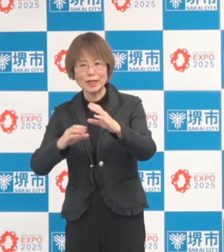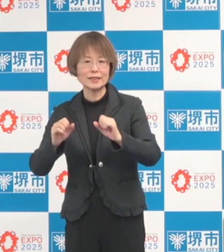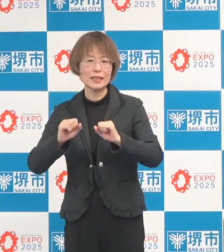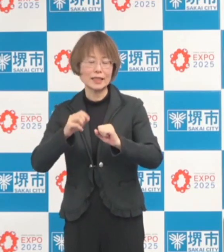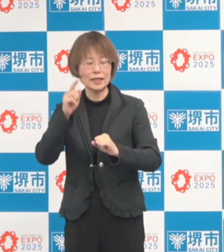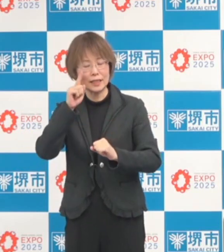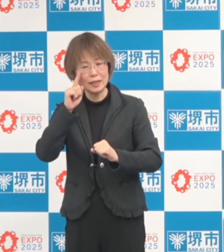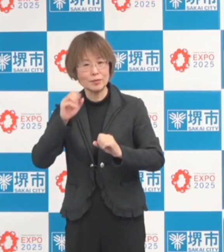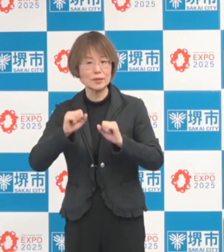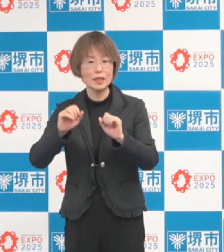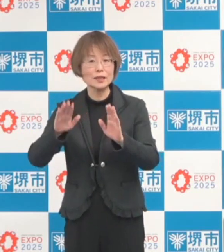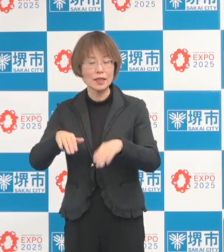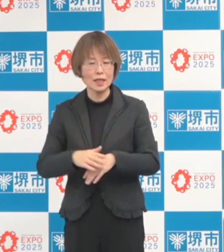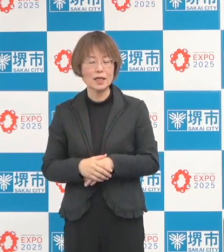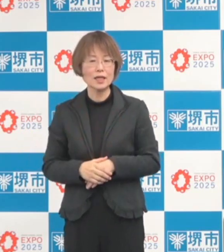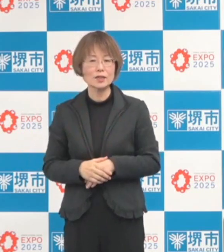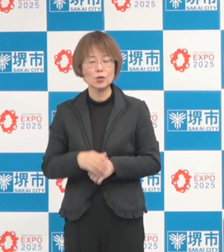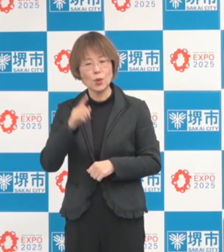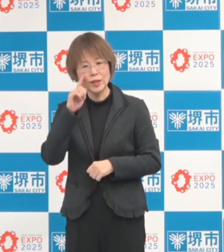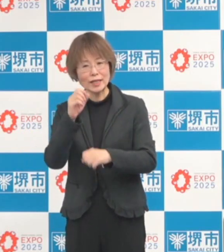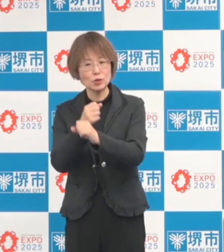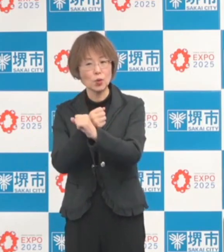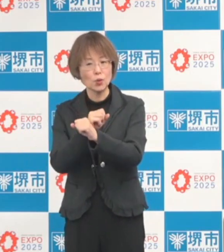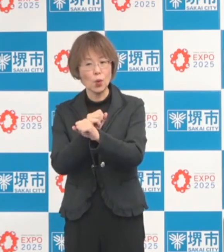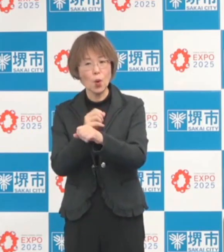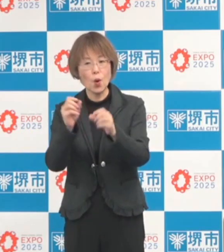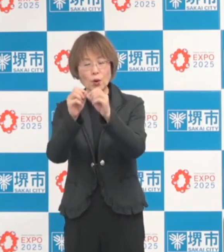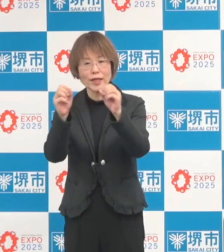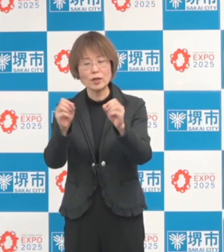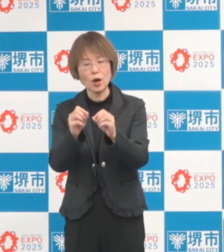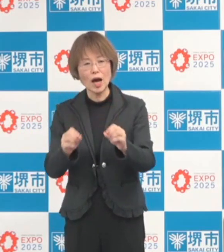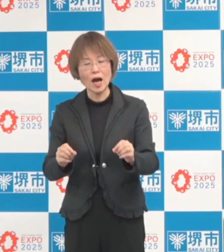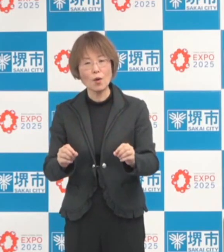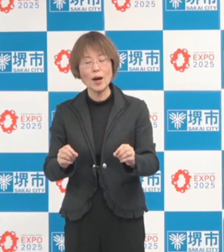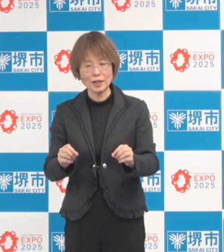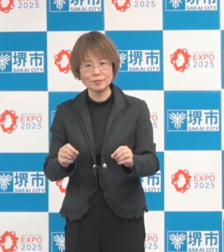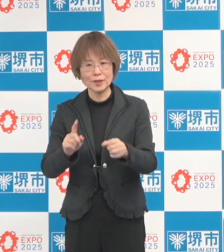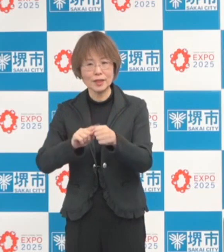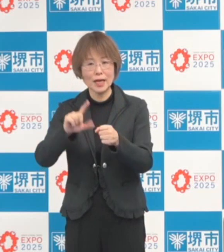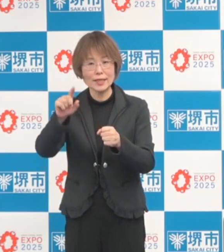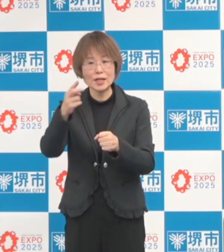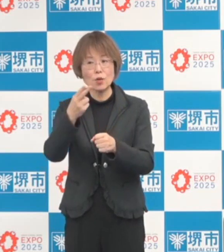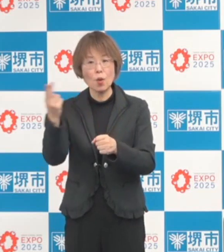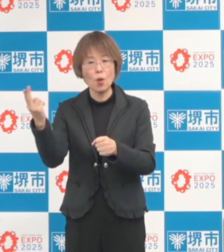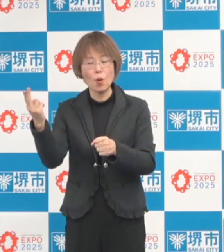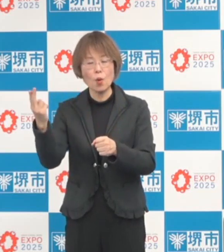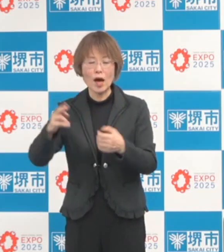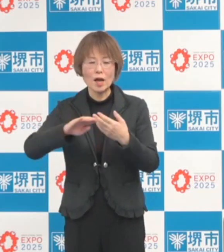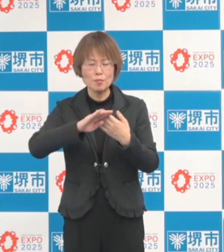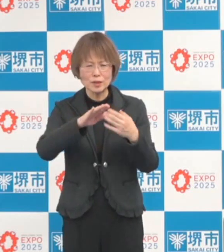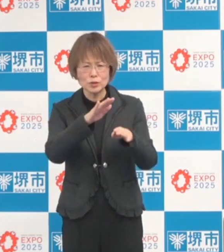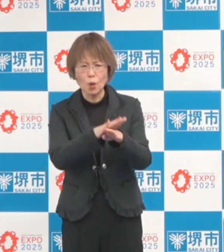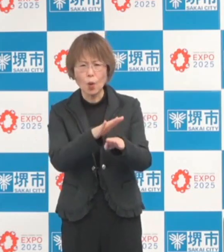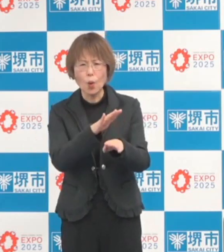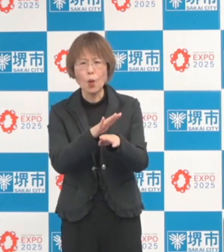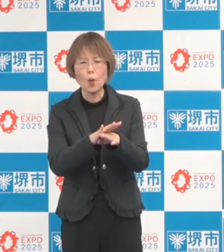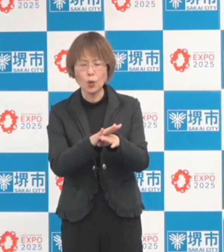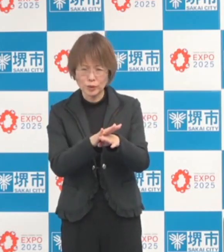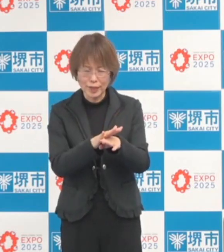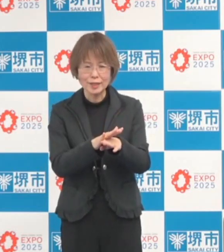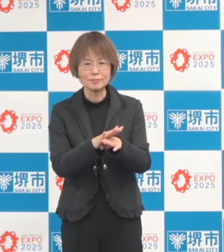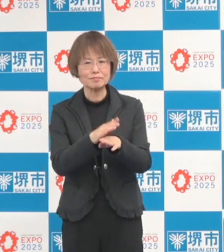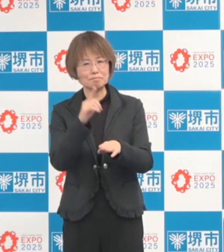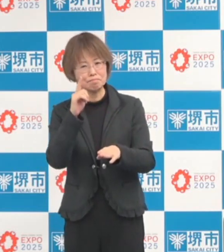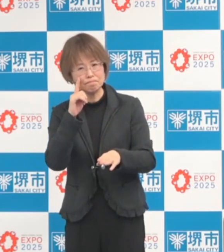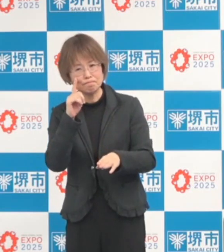でこの検証結果を踏まえて、また今年度、来年度ですね、この実証実験については違う切り口で行った中